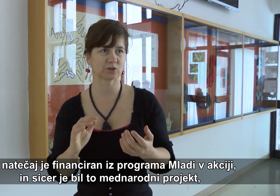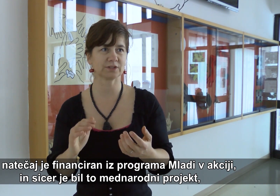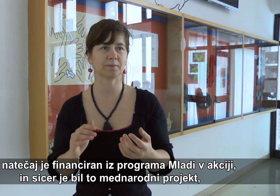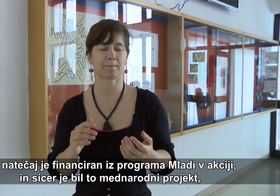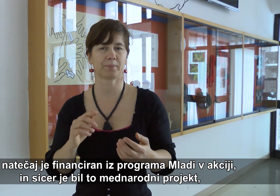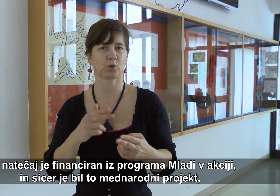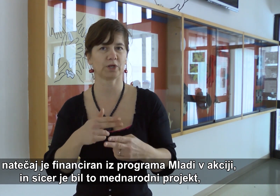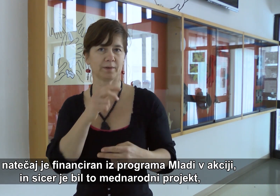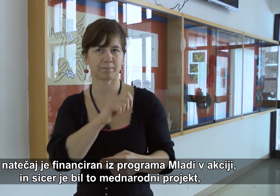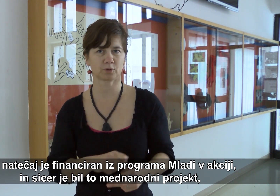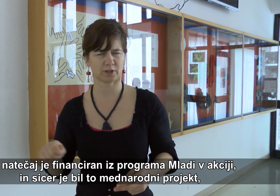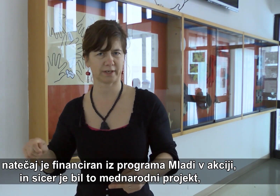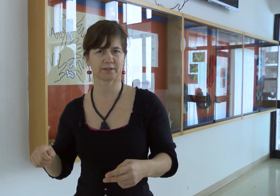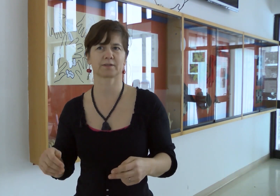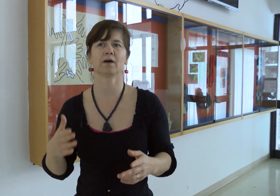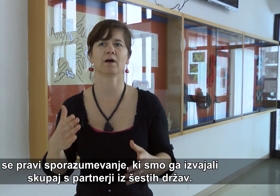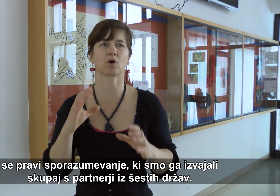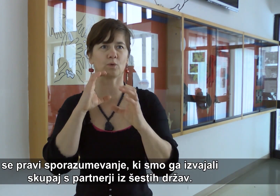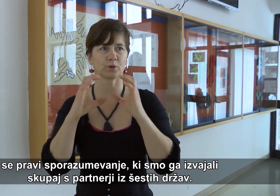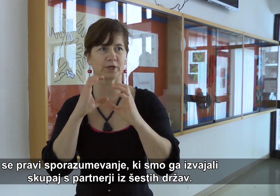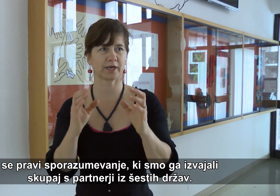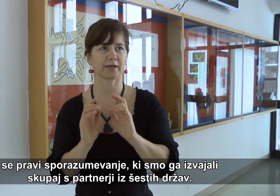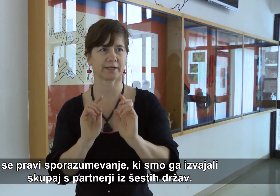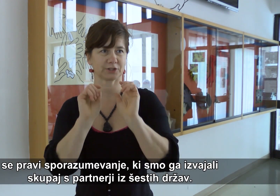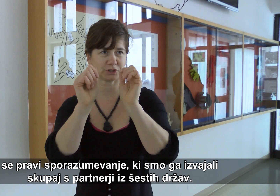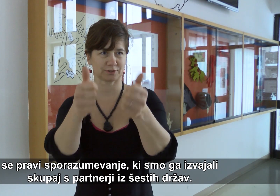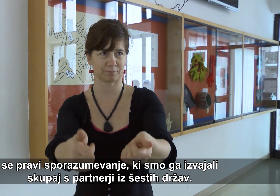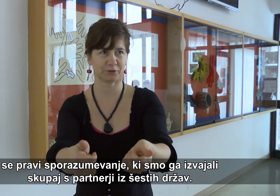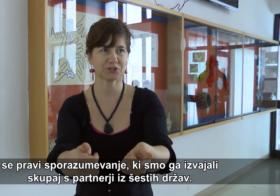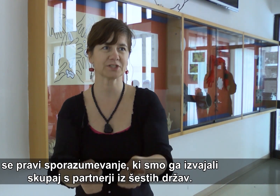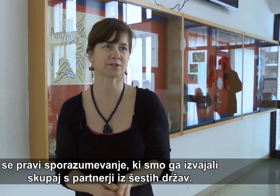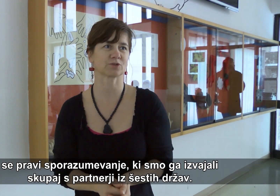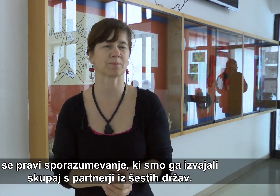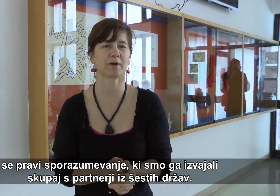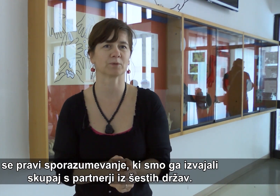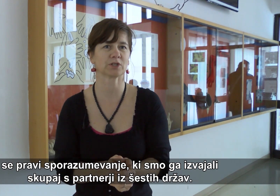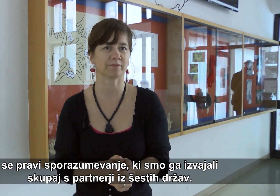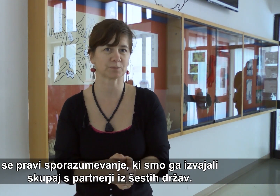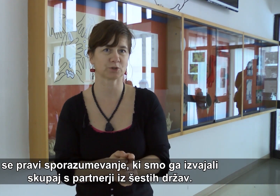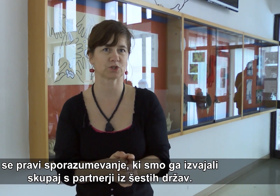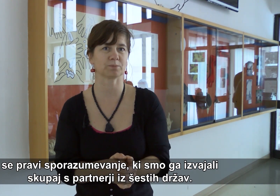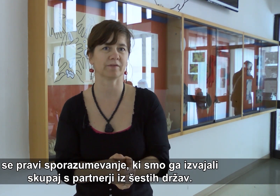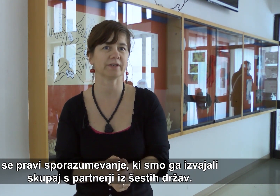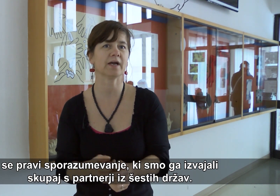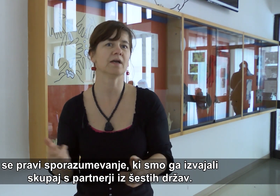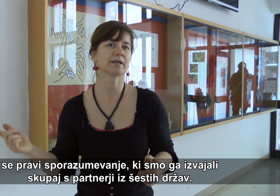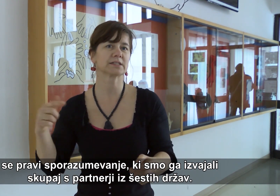mednarodni projekt Communication Bridges, to so pravi mostovi sporazumevanja, ki so